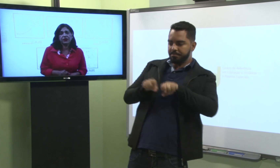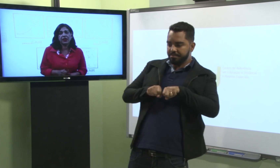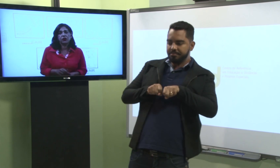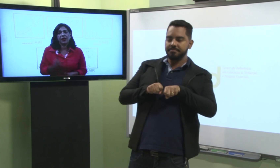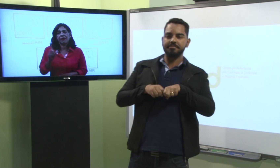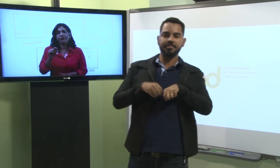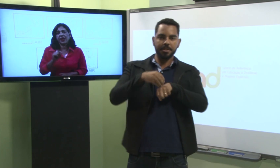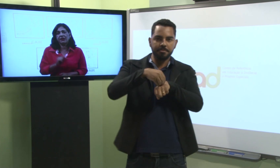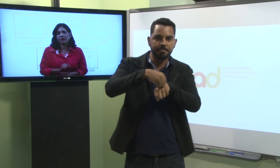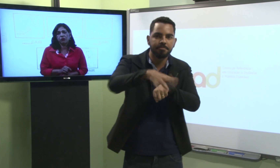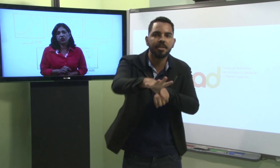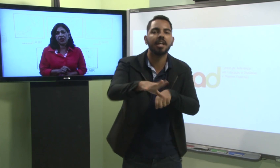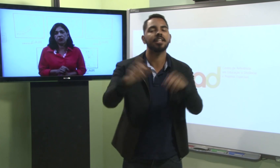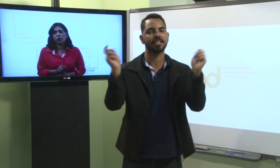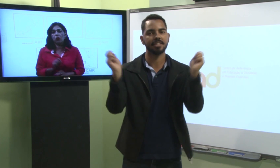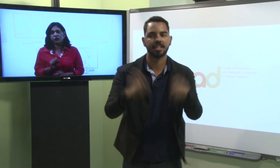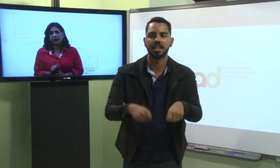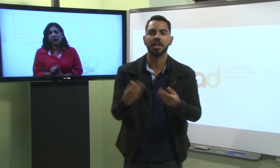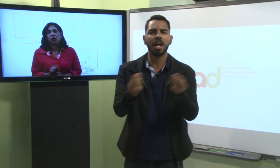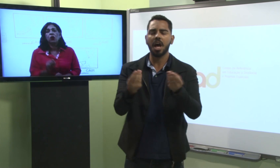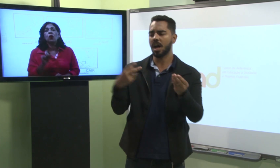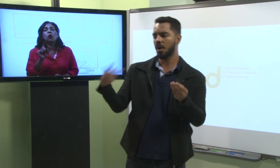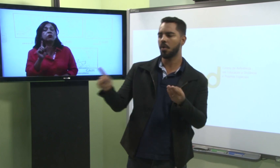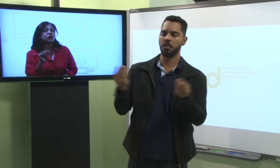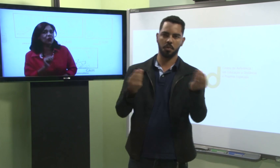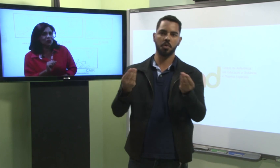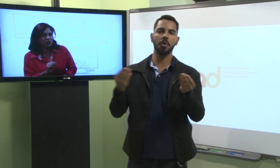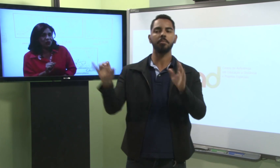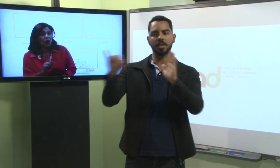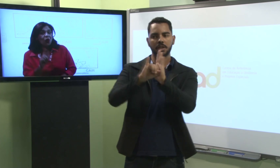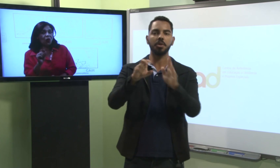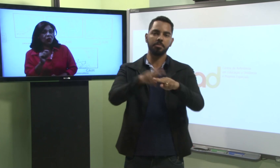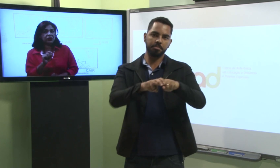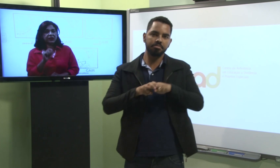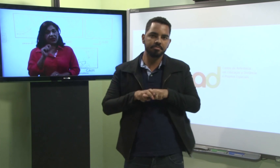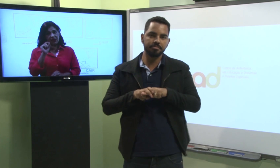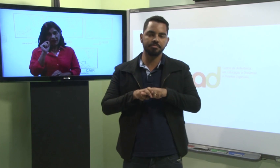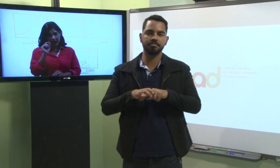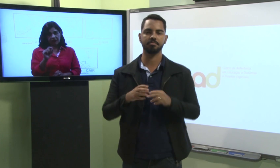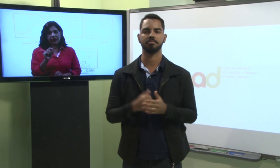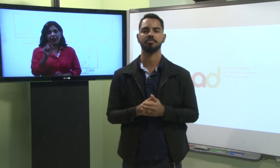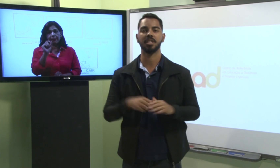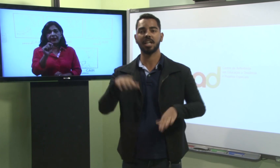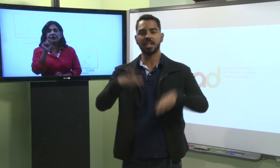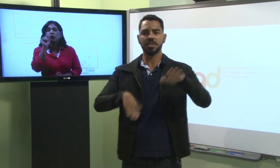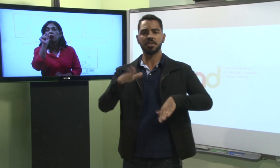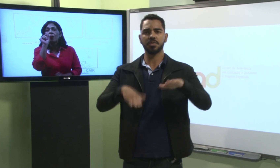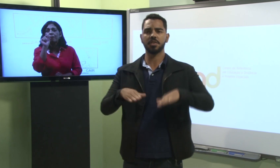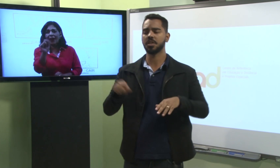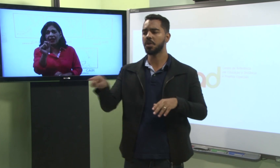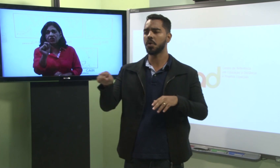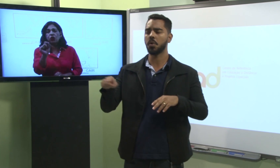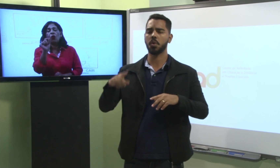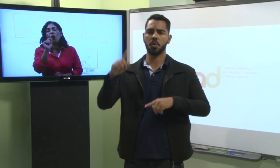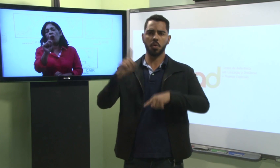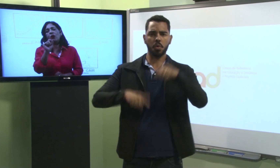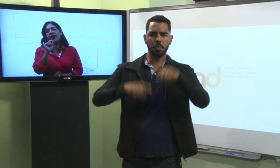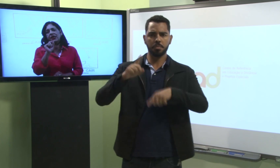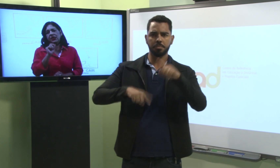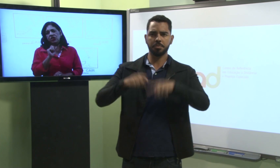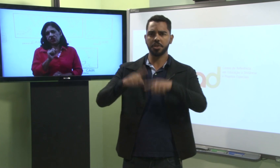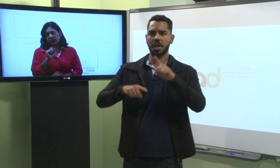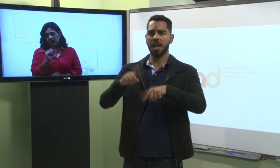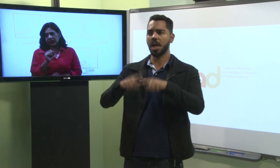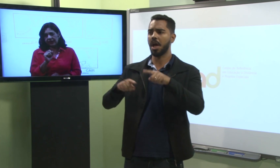o classificador refere-se ao objeto ou ser como um todo. Outras ele vai referir apenas como uma parte